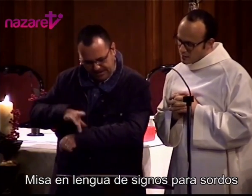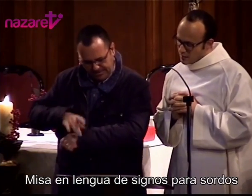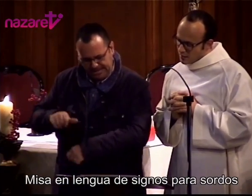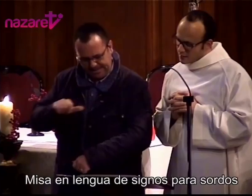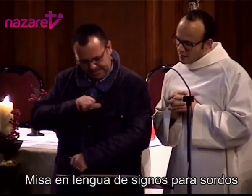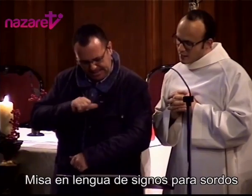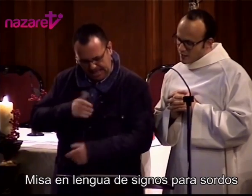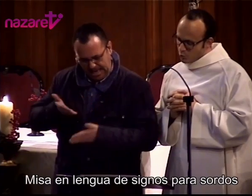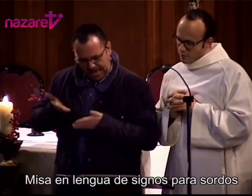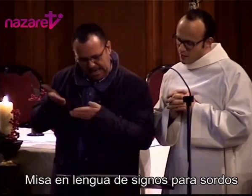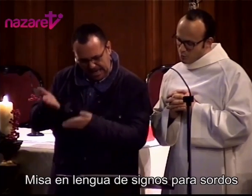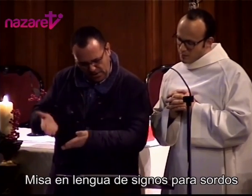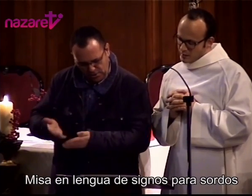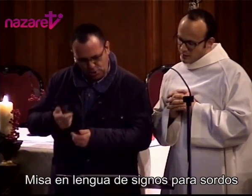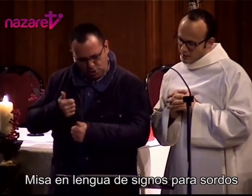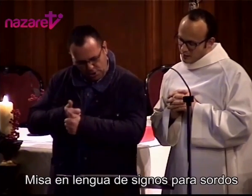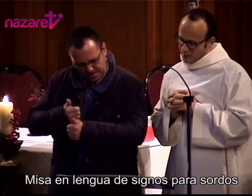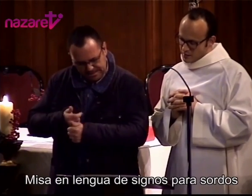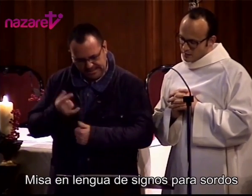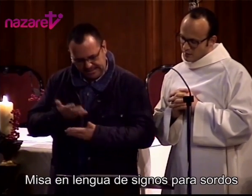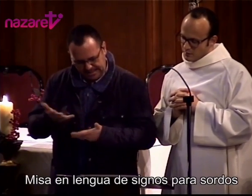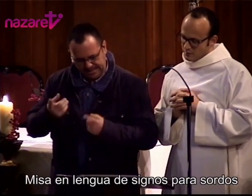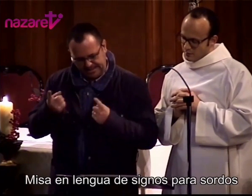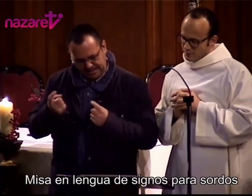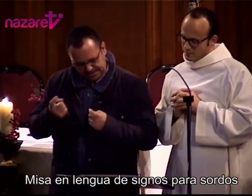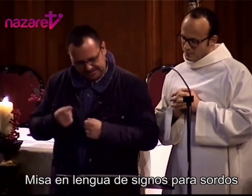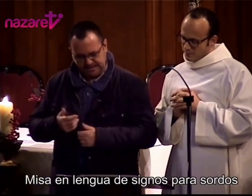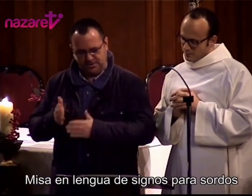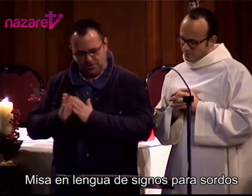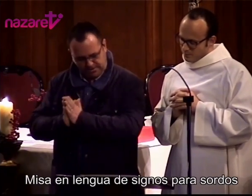enfermas tengan la ayuda y la compañía que necesitan.